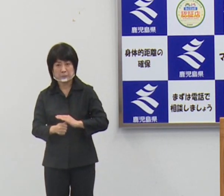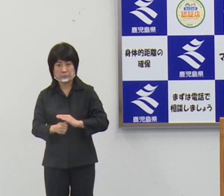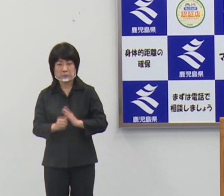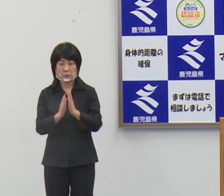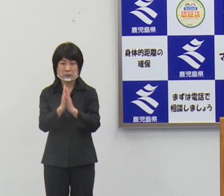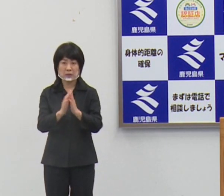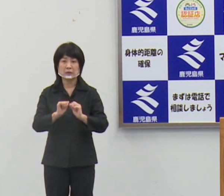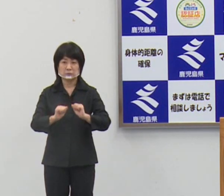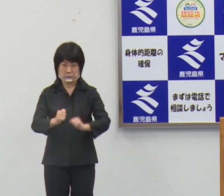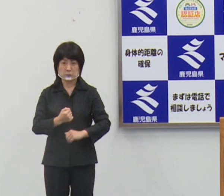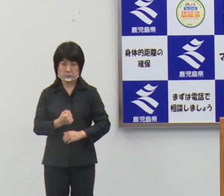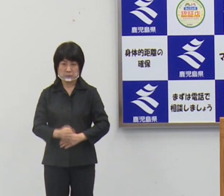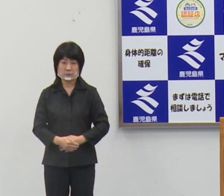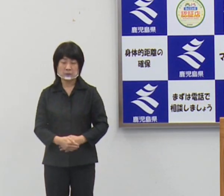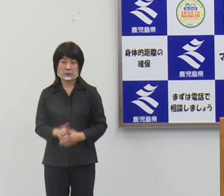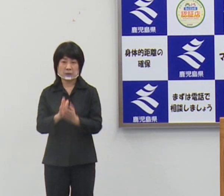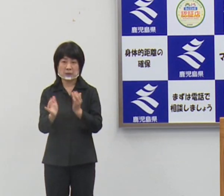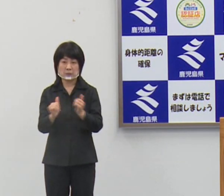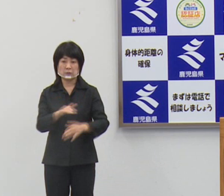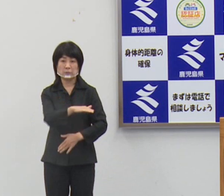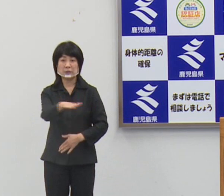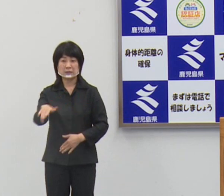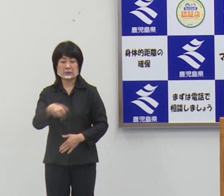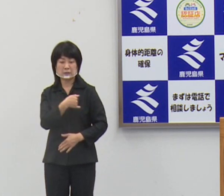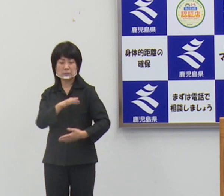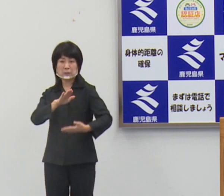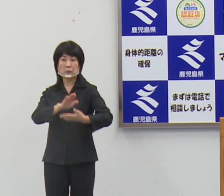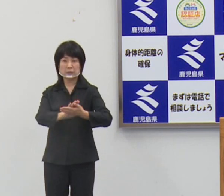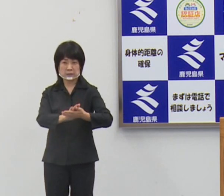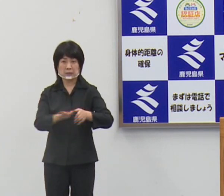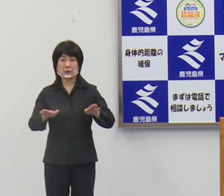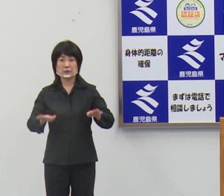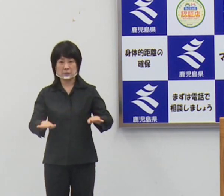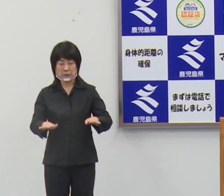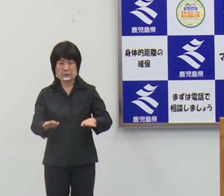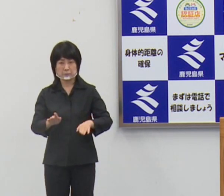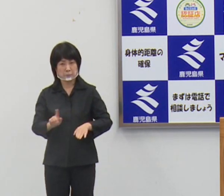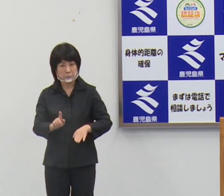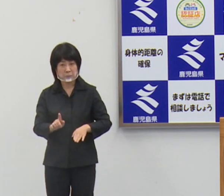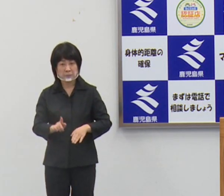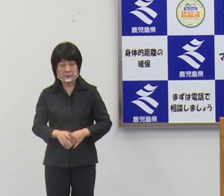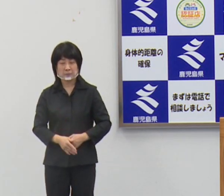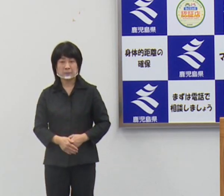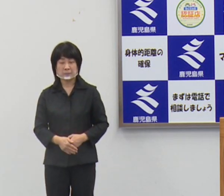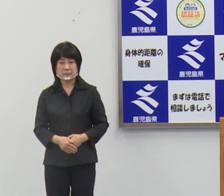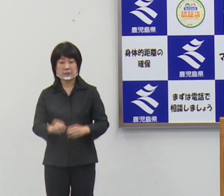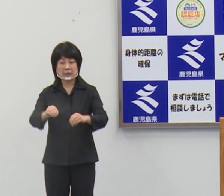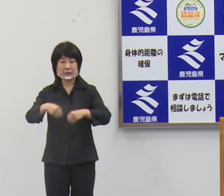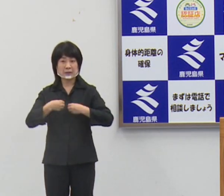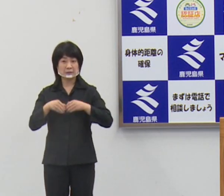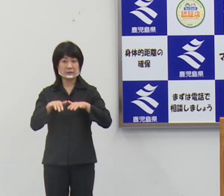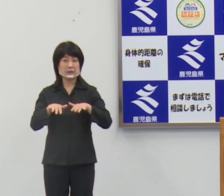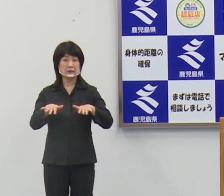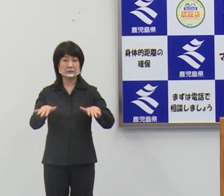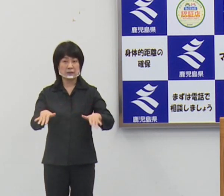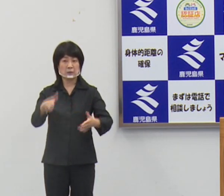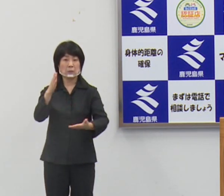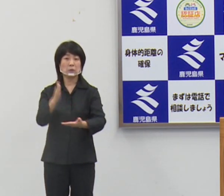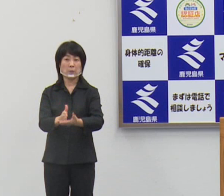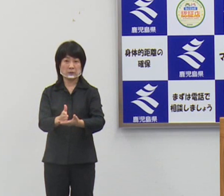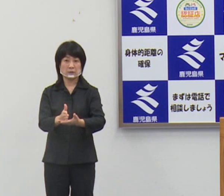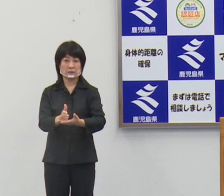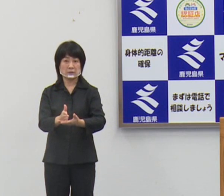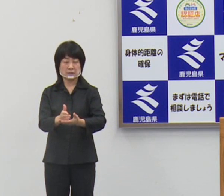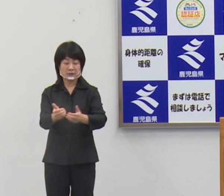になりますが県民の皆さん一丸となって今何としてもこの感染拡大を食い止めな